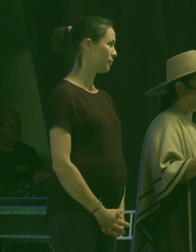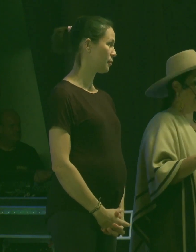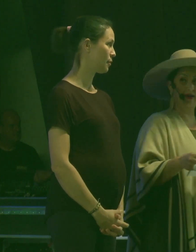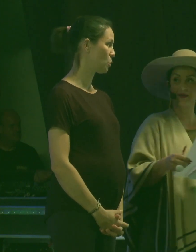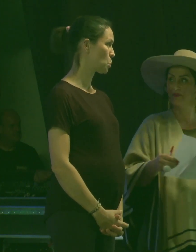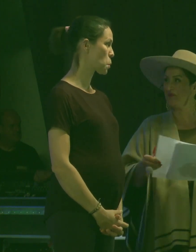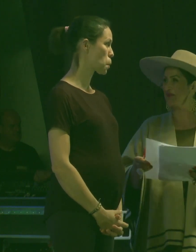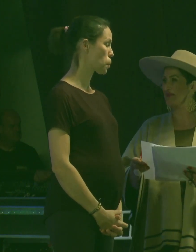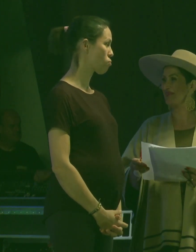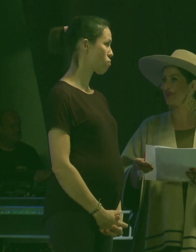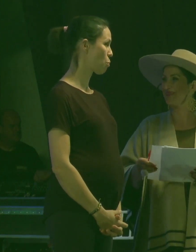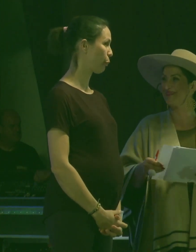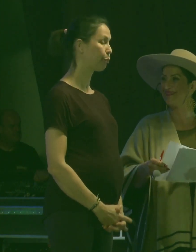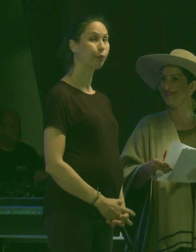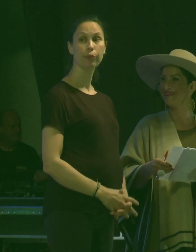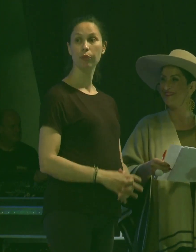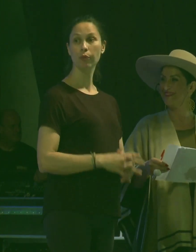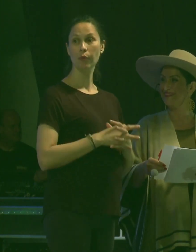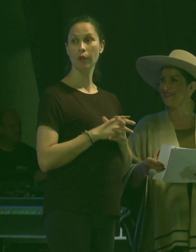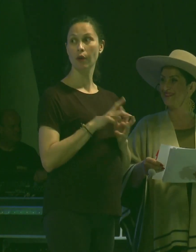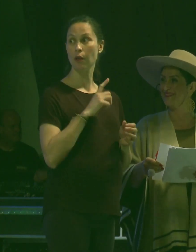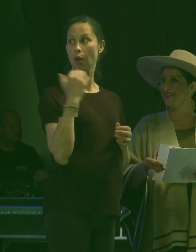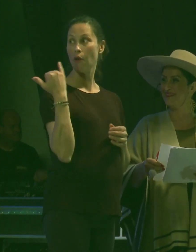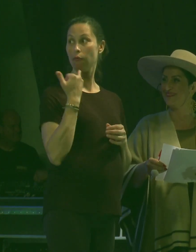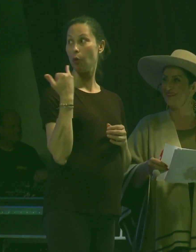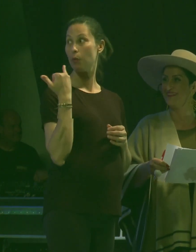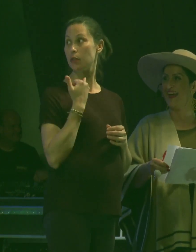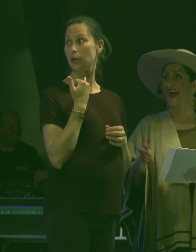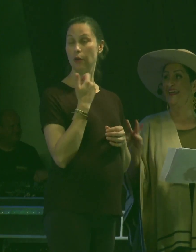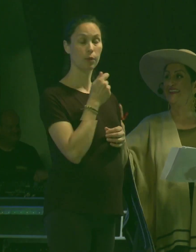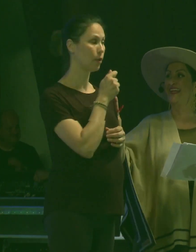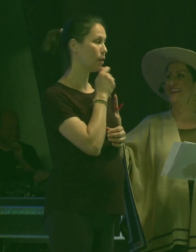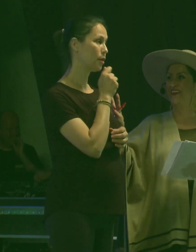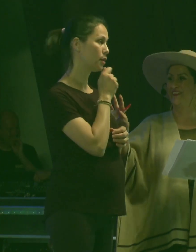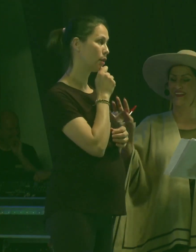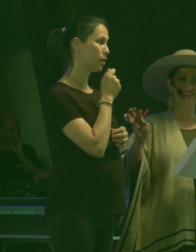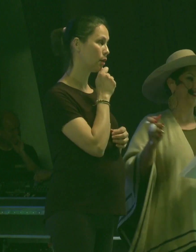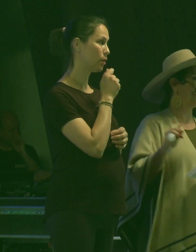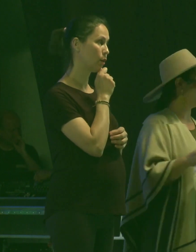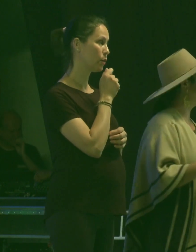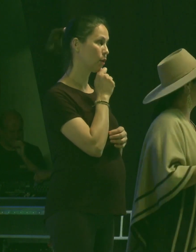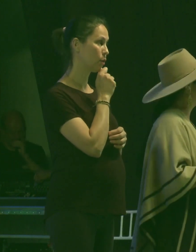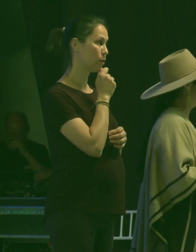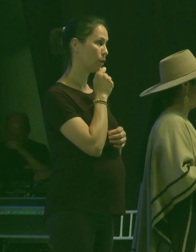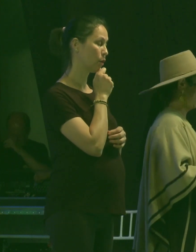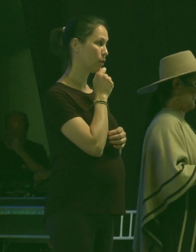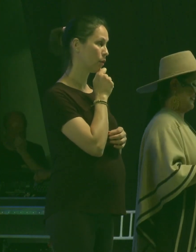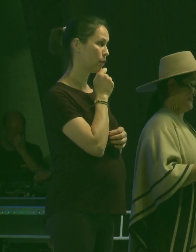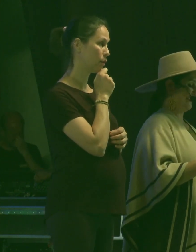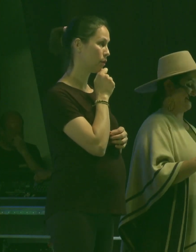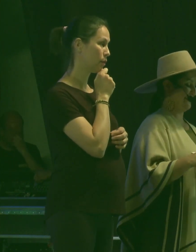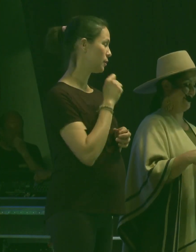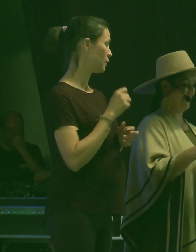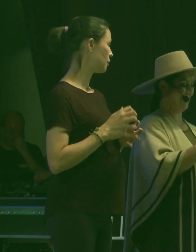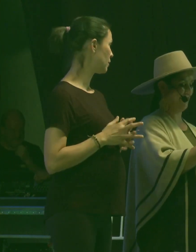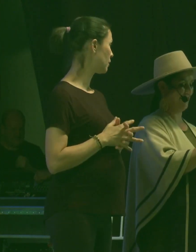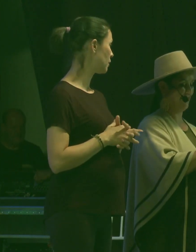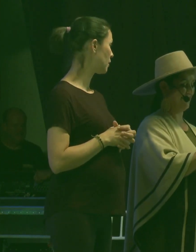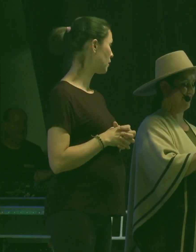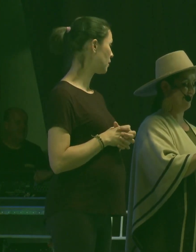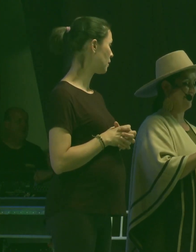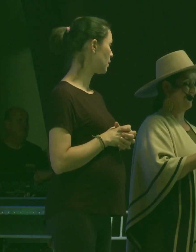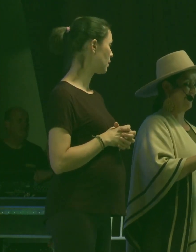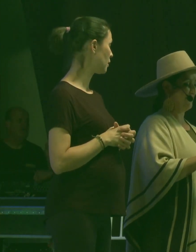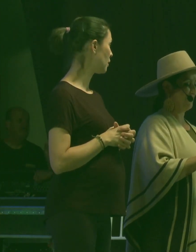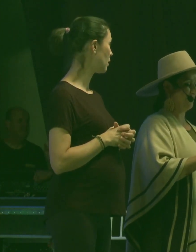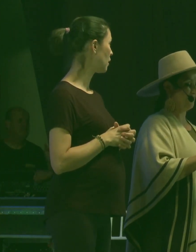Deixa eu ver aqui. Ainda não, Rico. Ainda não. Ainda não tem aqui. Esta vai